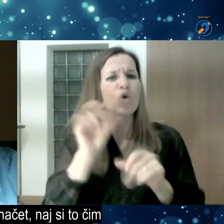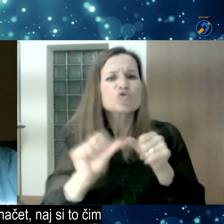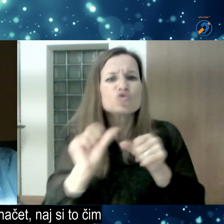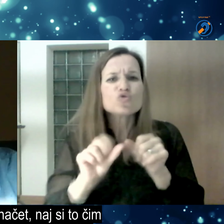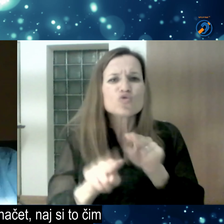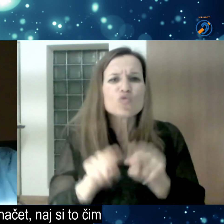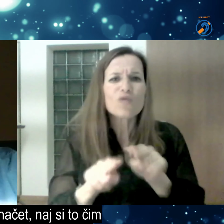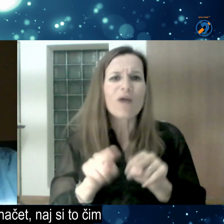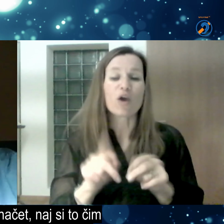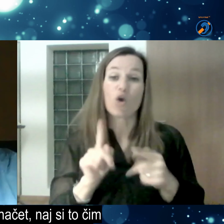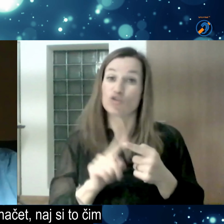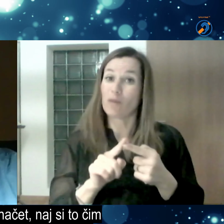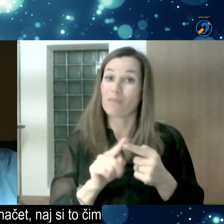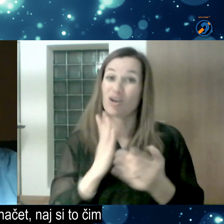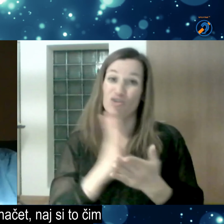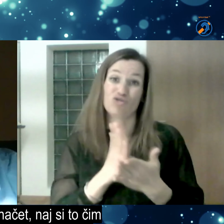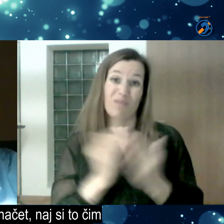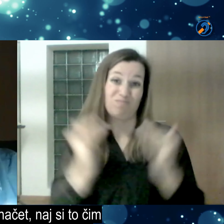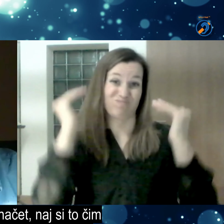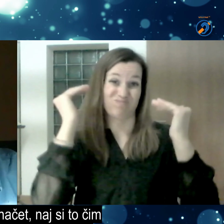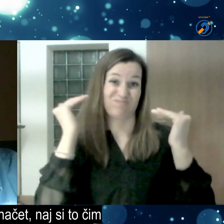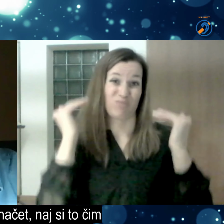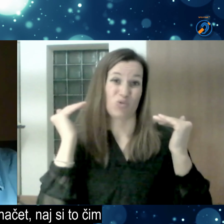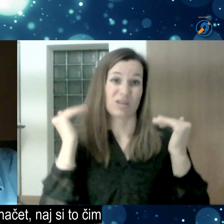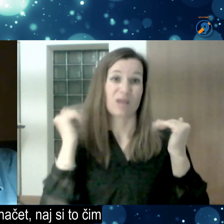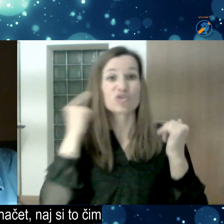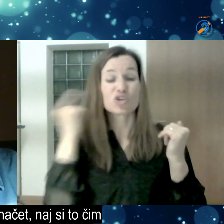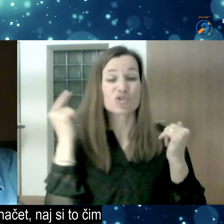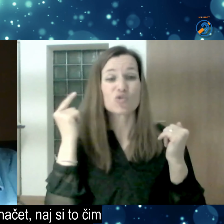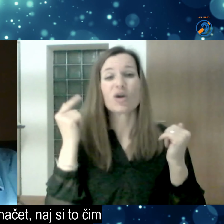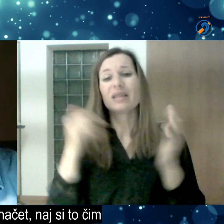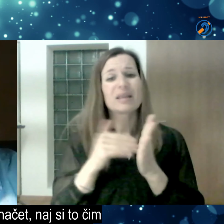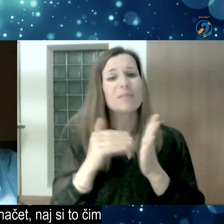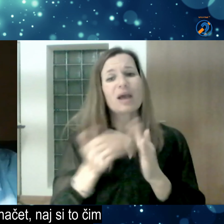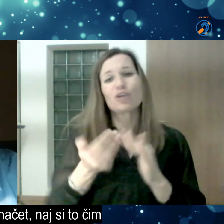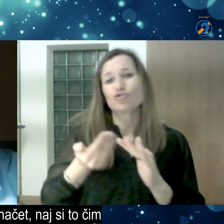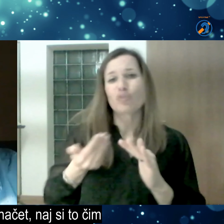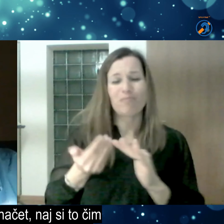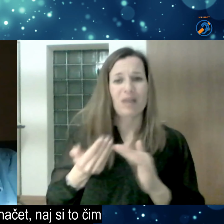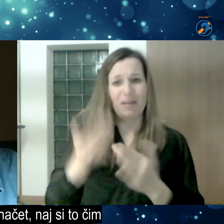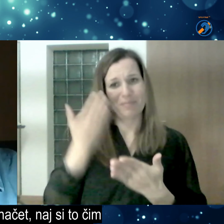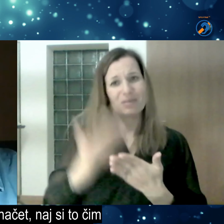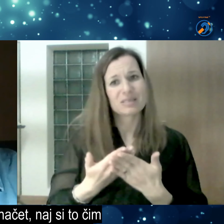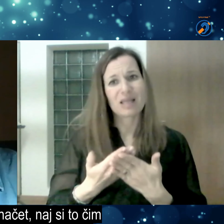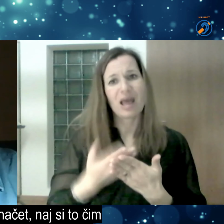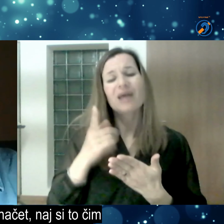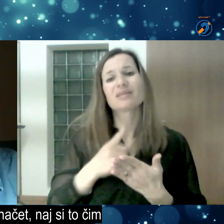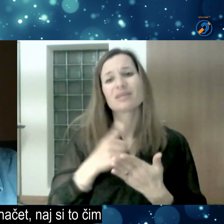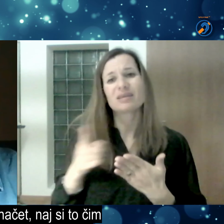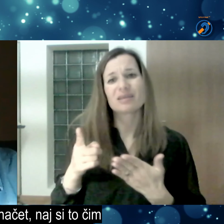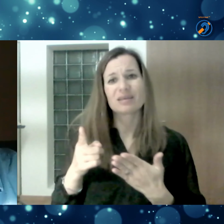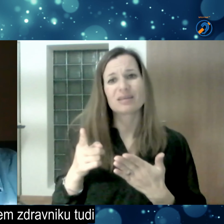že je načel, naj se le-to čim prej priznajo in